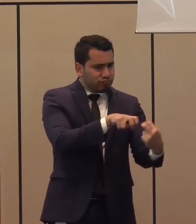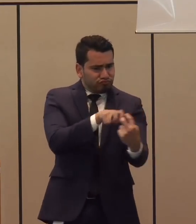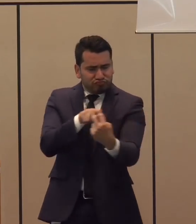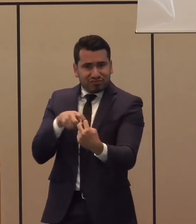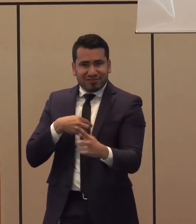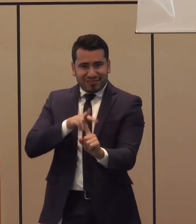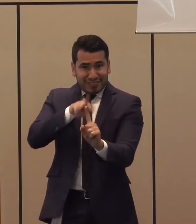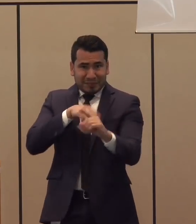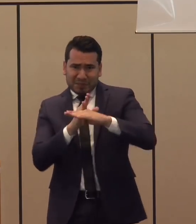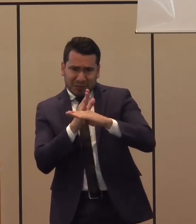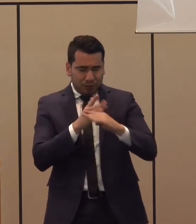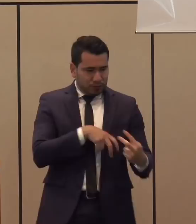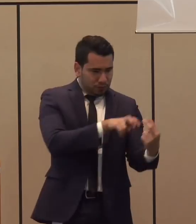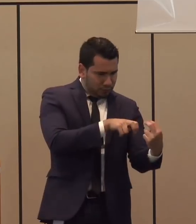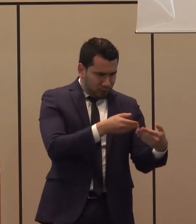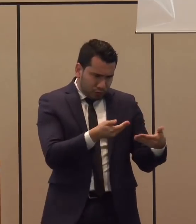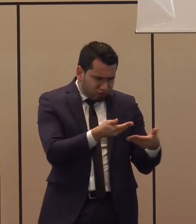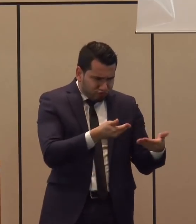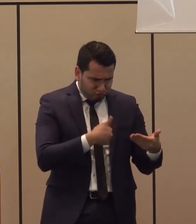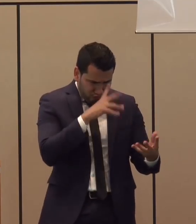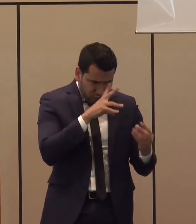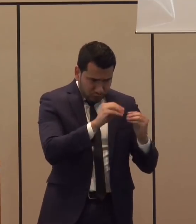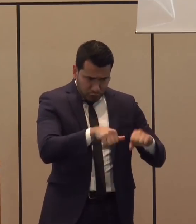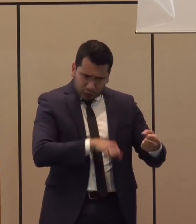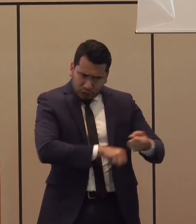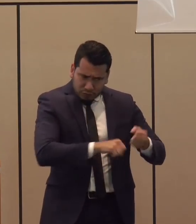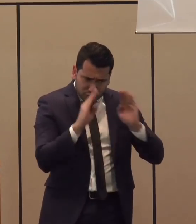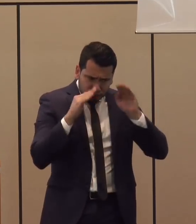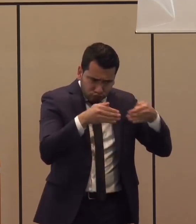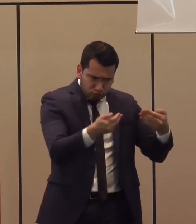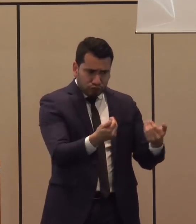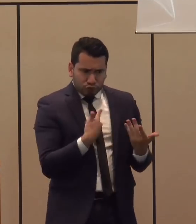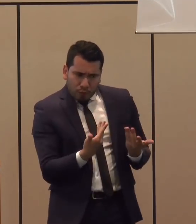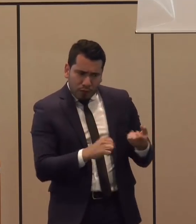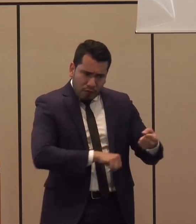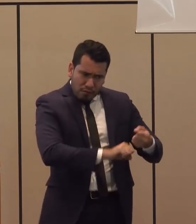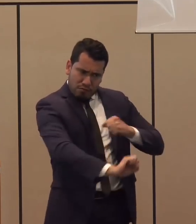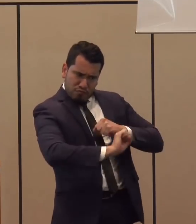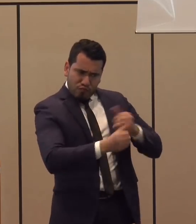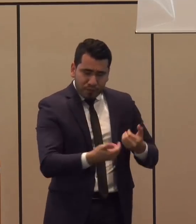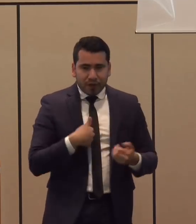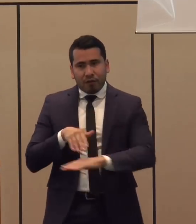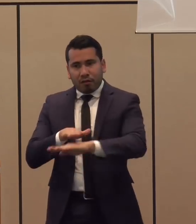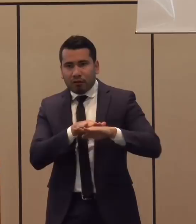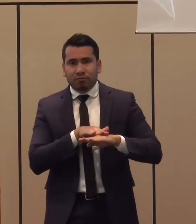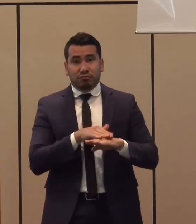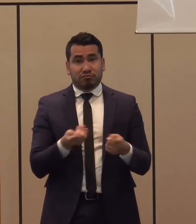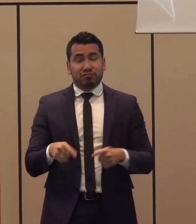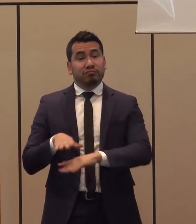tratar de tener una agenda con ellos de apoyarlos y también de mandar un mensaje invirtamos en